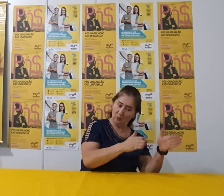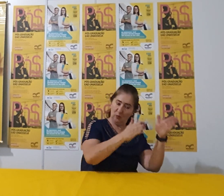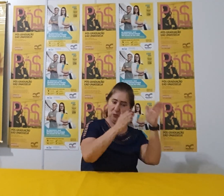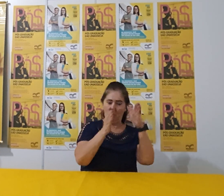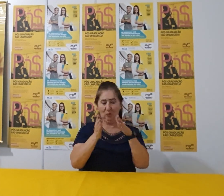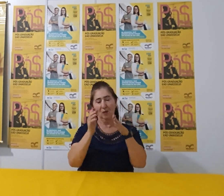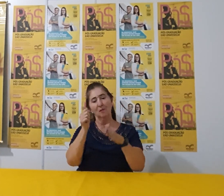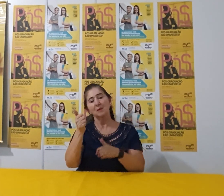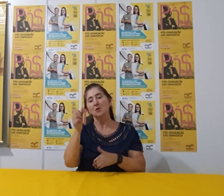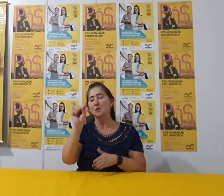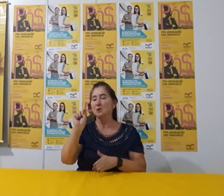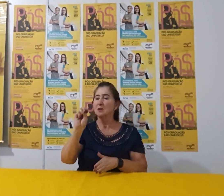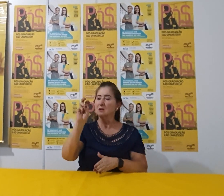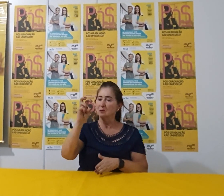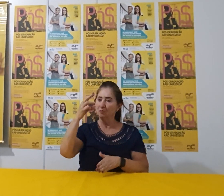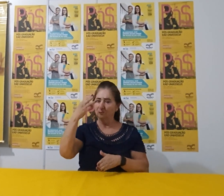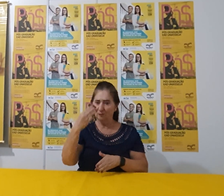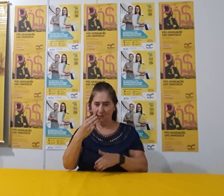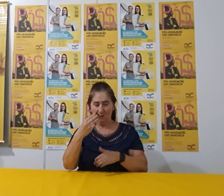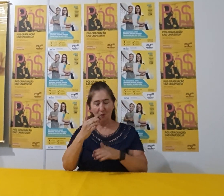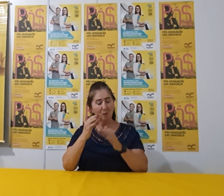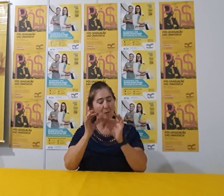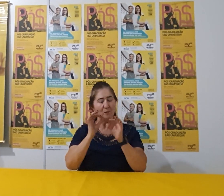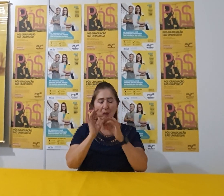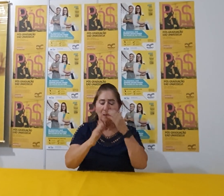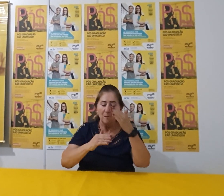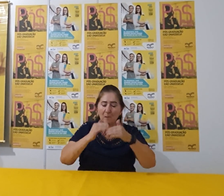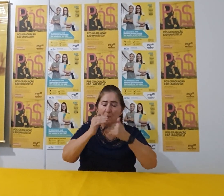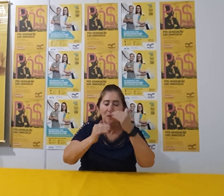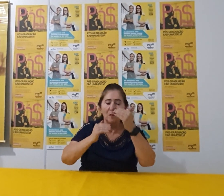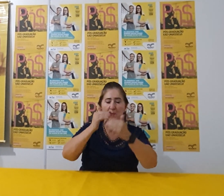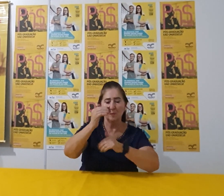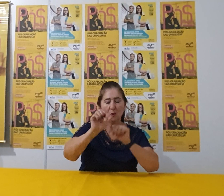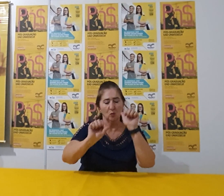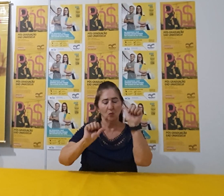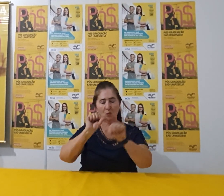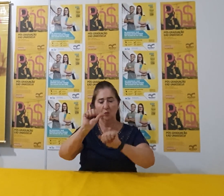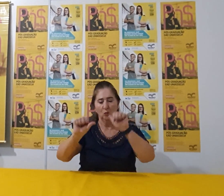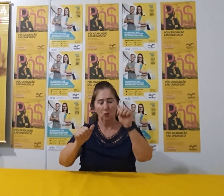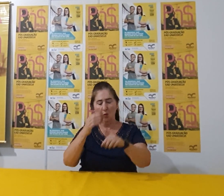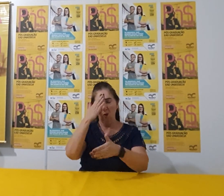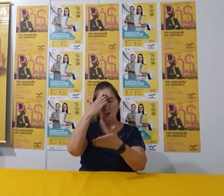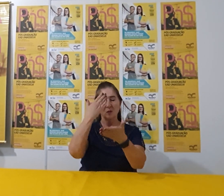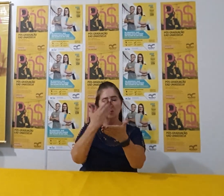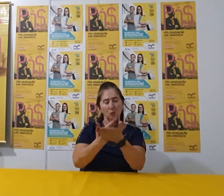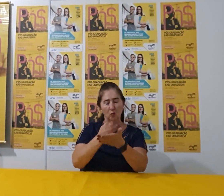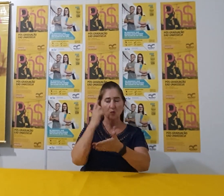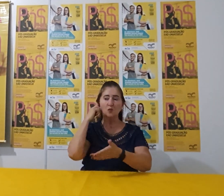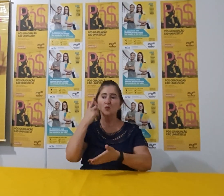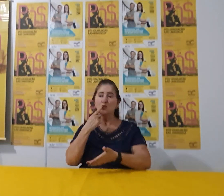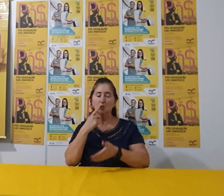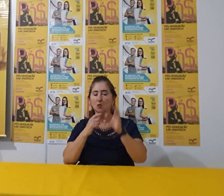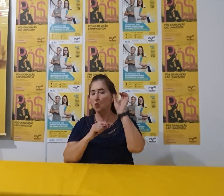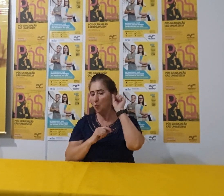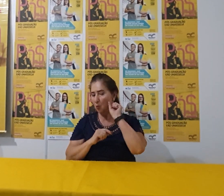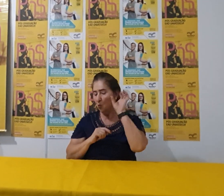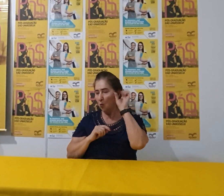1953, essa perspectiva mudou e acreditava-se que os surdos e os ouvintes tinham um desempenho